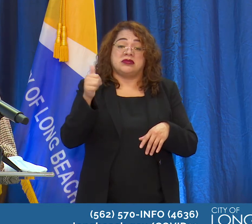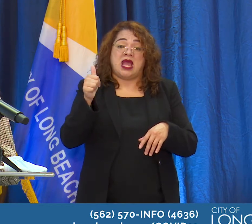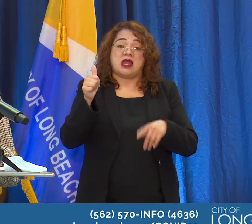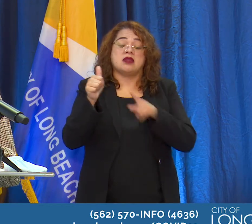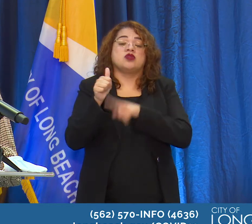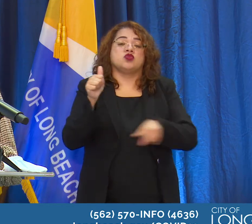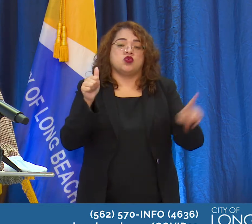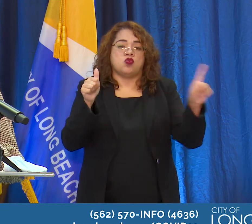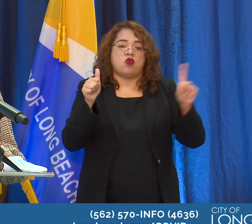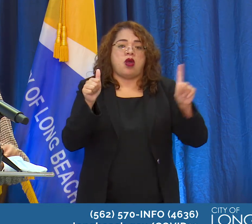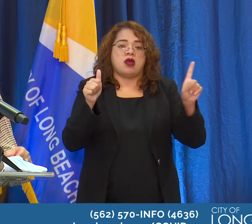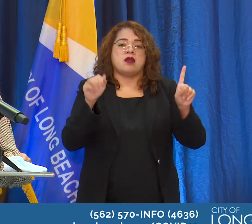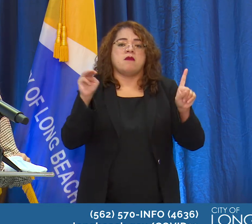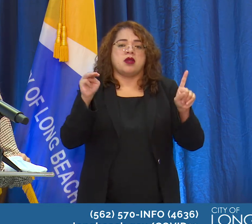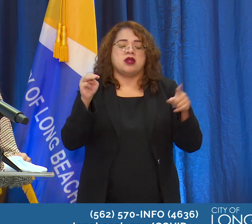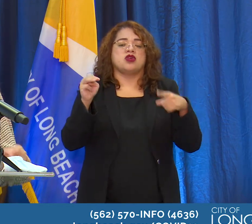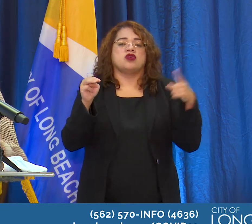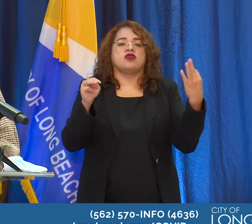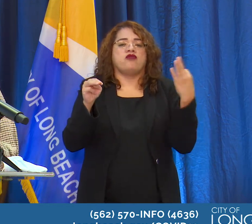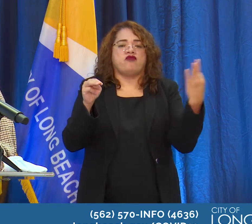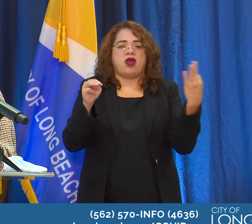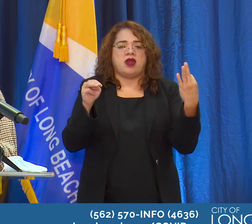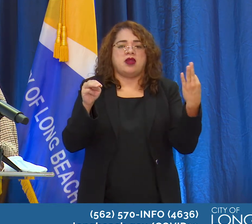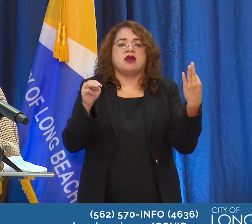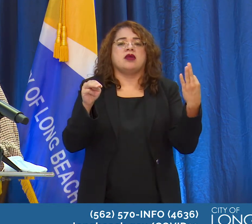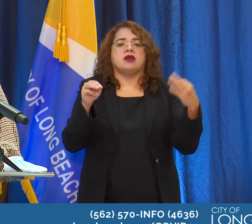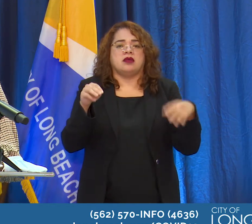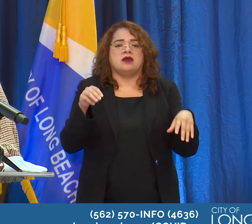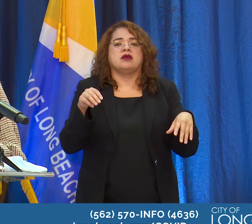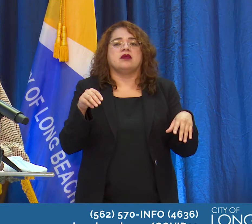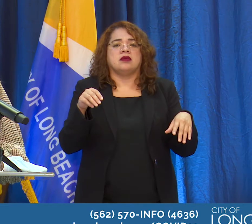pudieron agarrar cita, pueden ir a esa localidad.